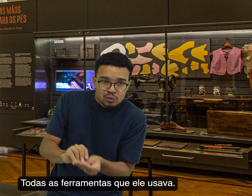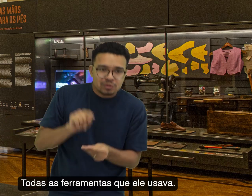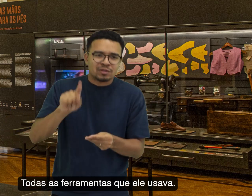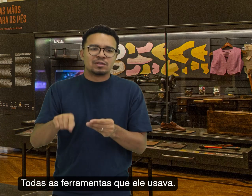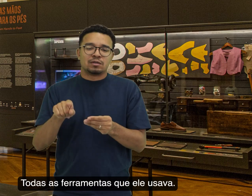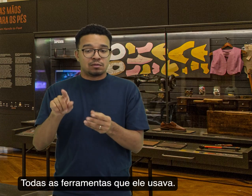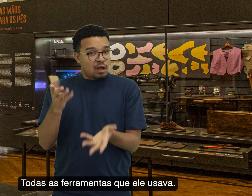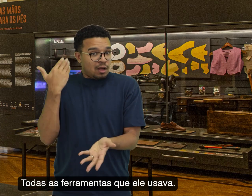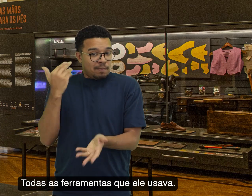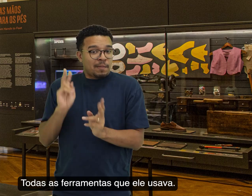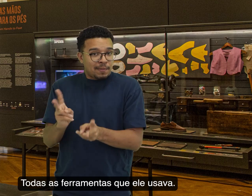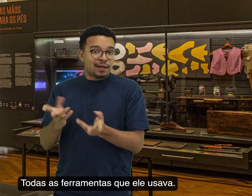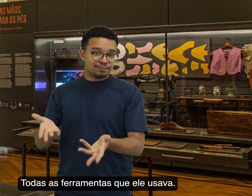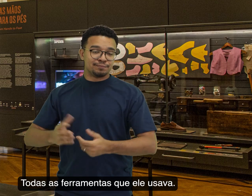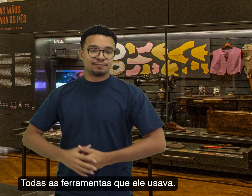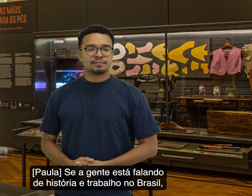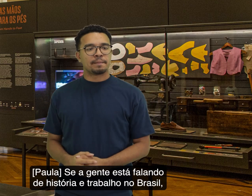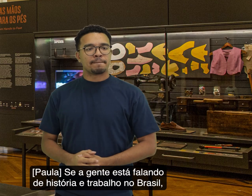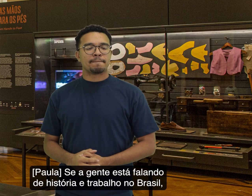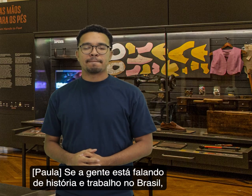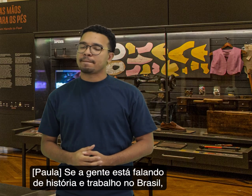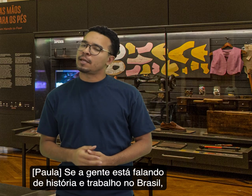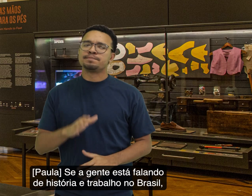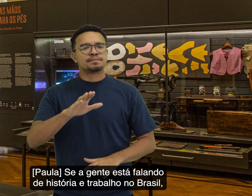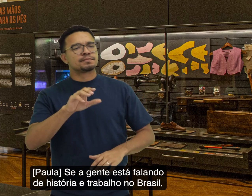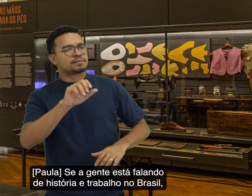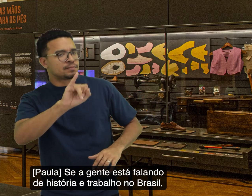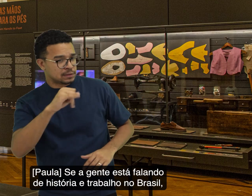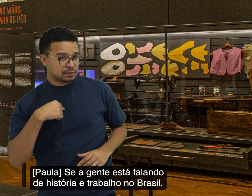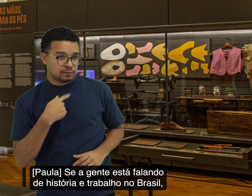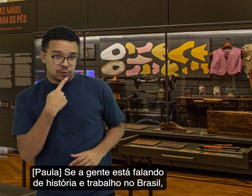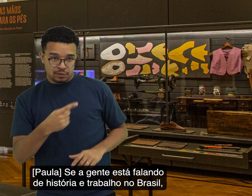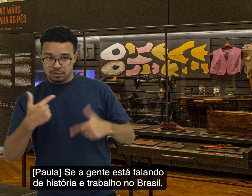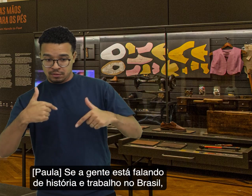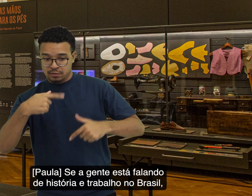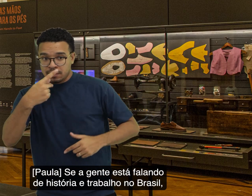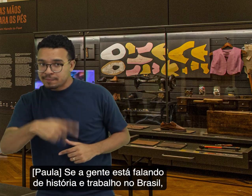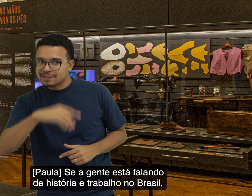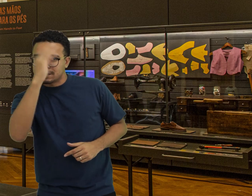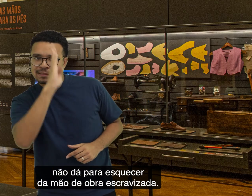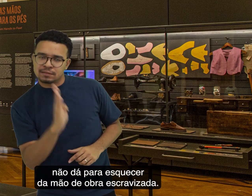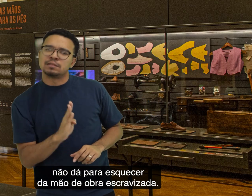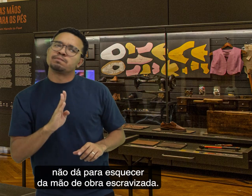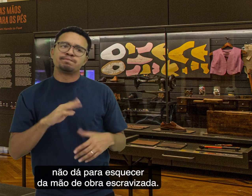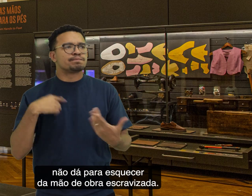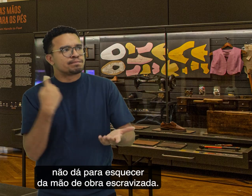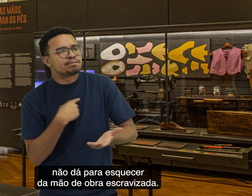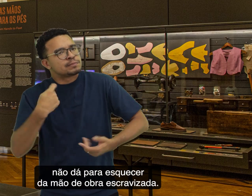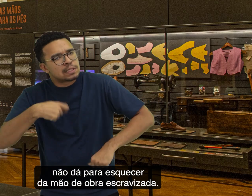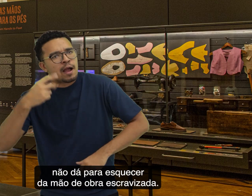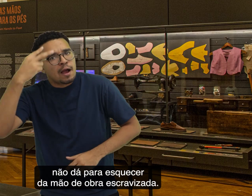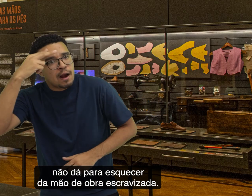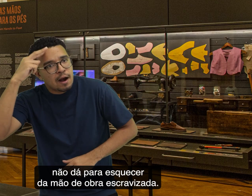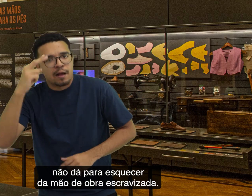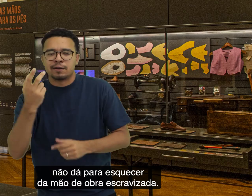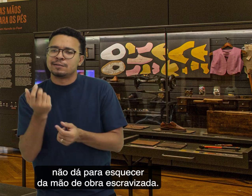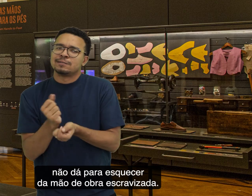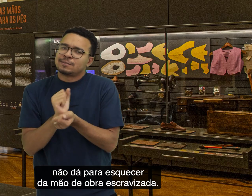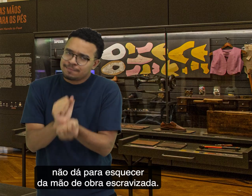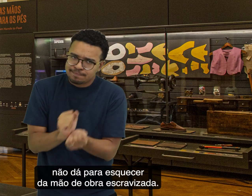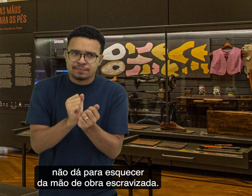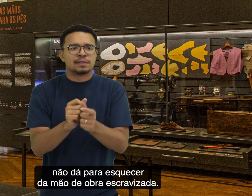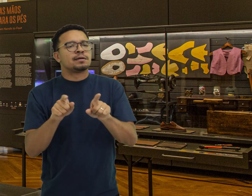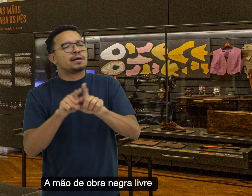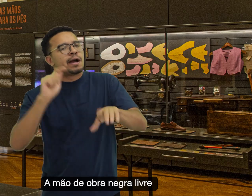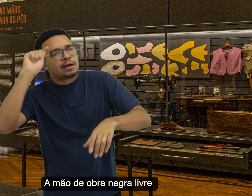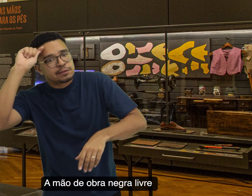os artefatos, todas as ferramentas que ele usava. Se a gente está falando de história e trabalho no Brasil, não dá para esquecer da mão